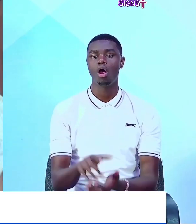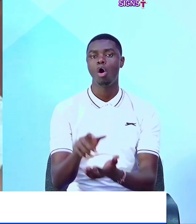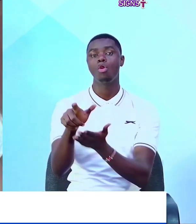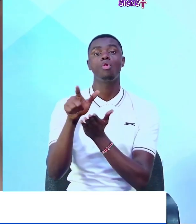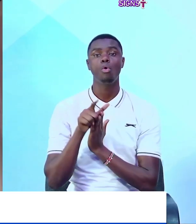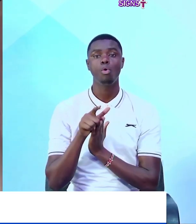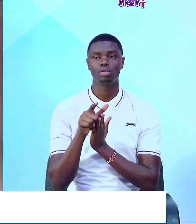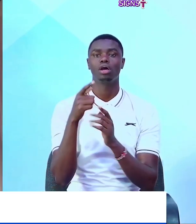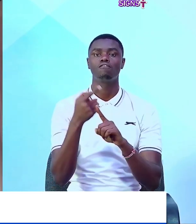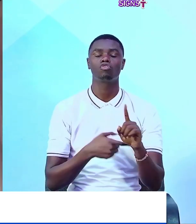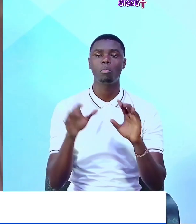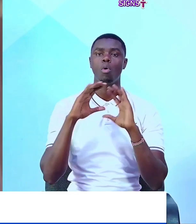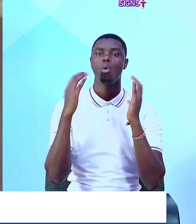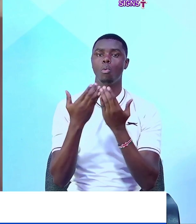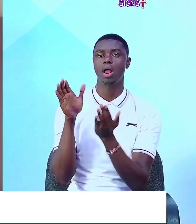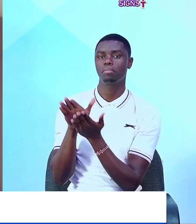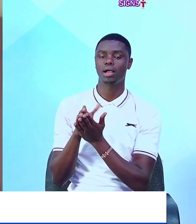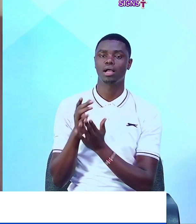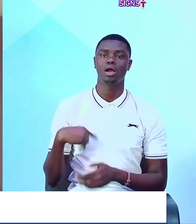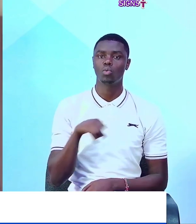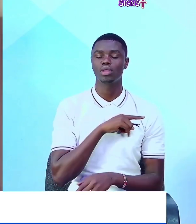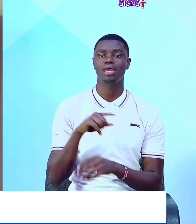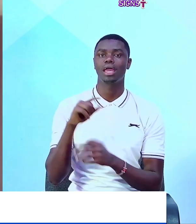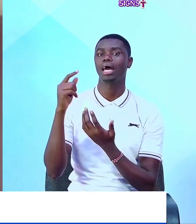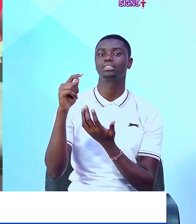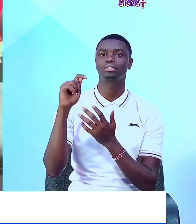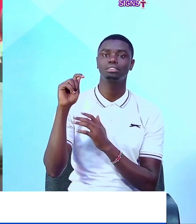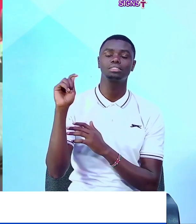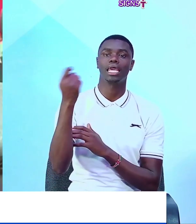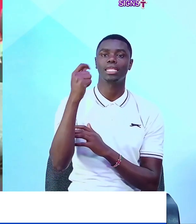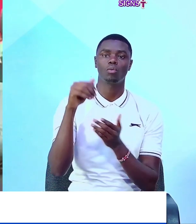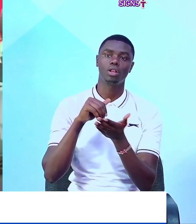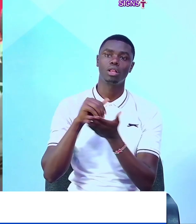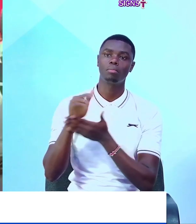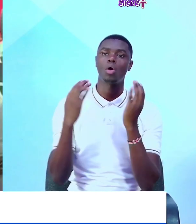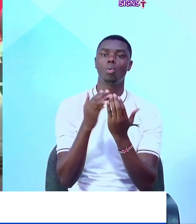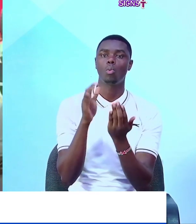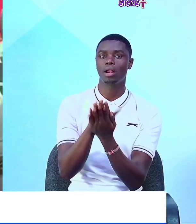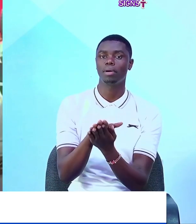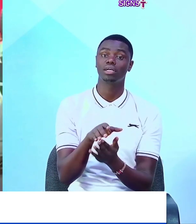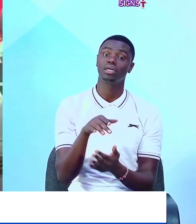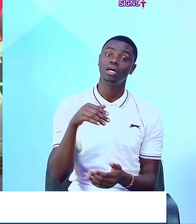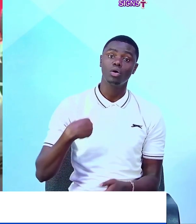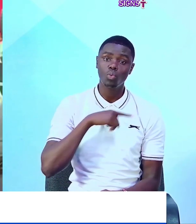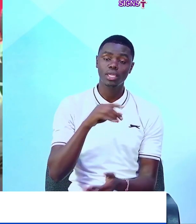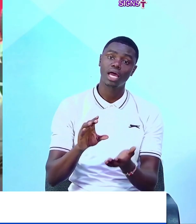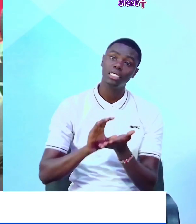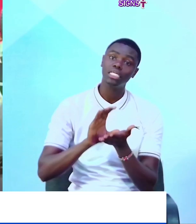kutoka World Bank, sisi kama serikali na watu wa Kenya tutalipa World Bank. Wewe tumekupatia kama kijana wa Kenya.